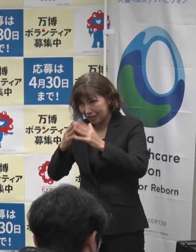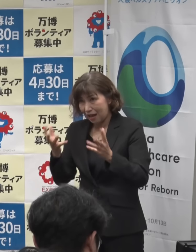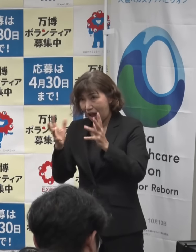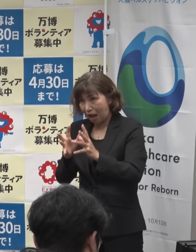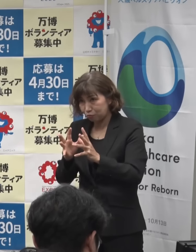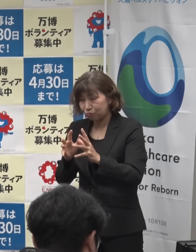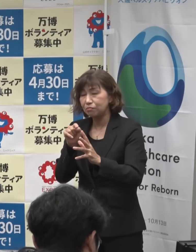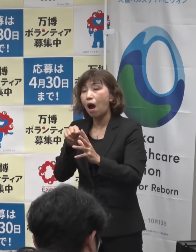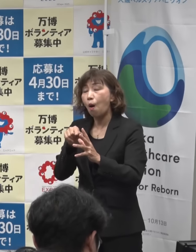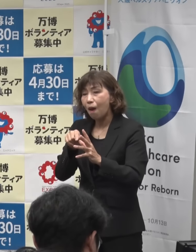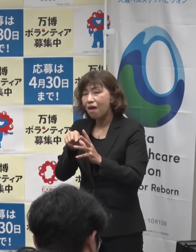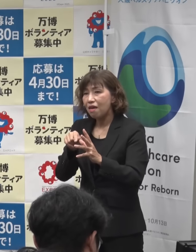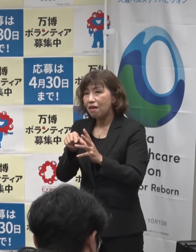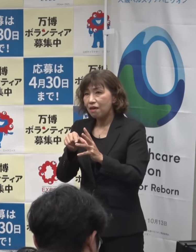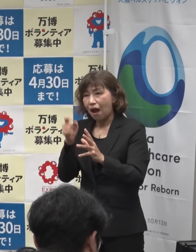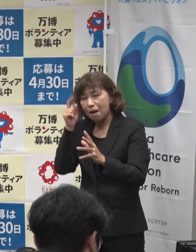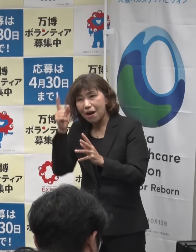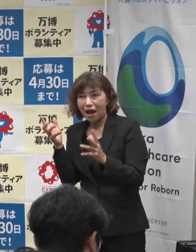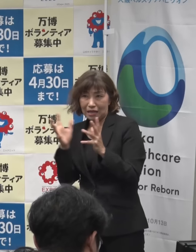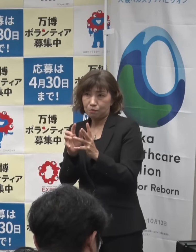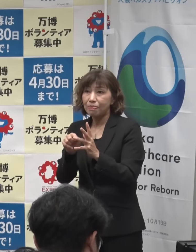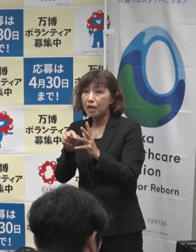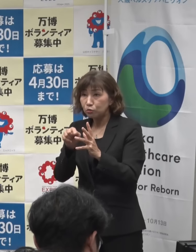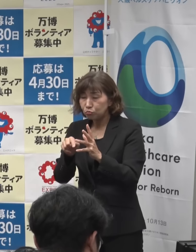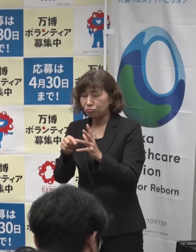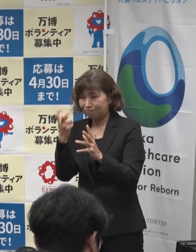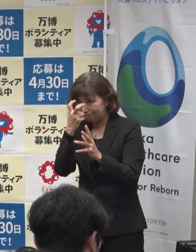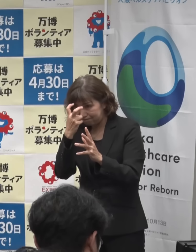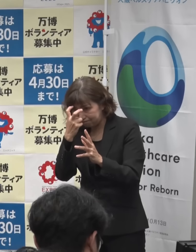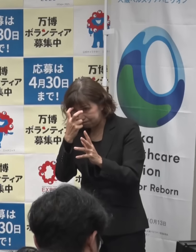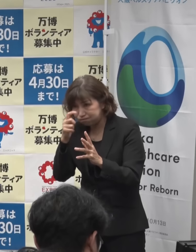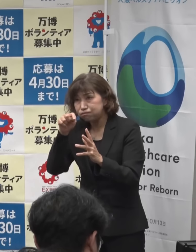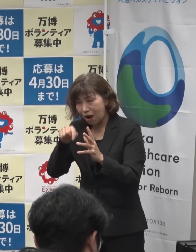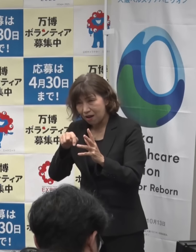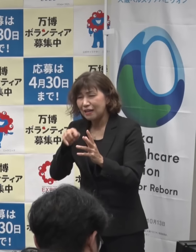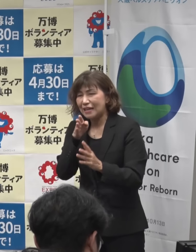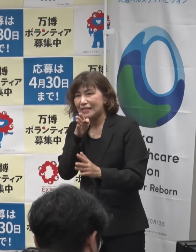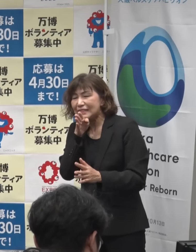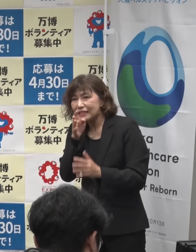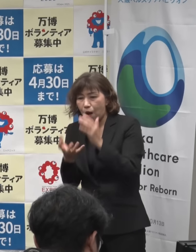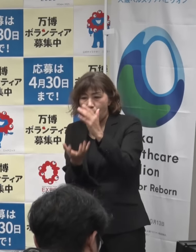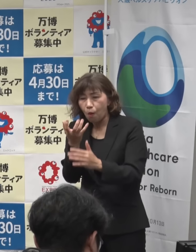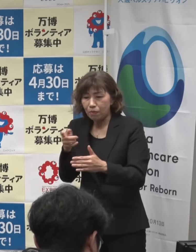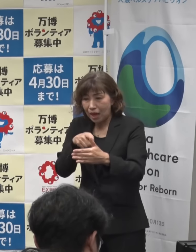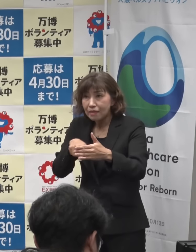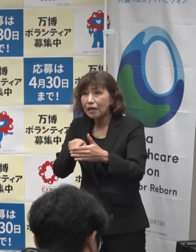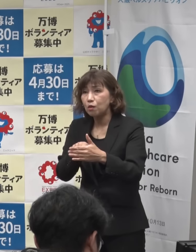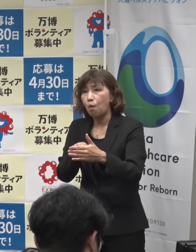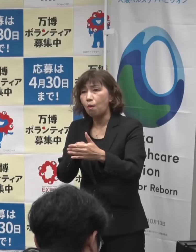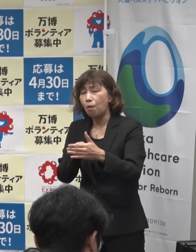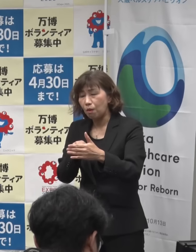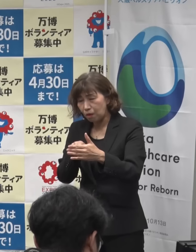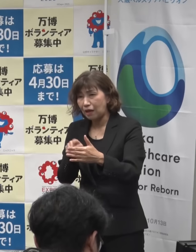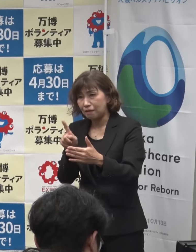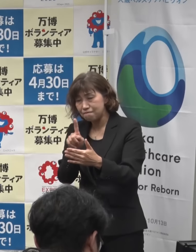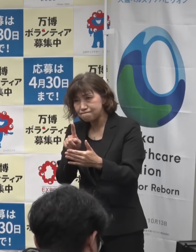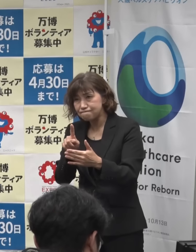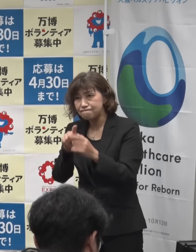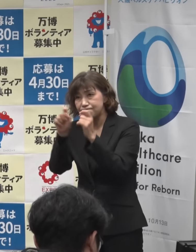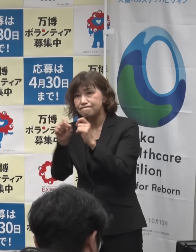その第三者の有識者による調査によって事実関係と、そしてまたその調査結果を踏ま